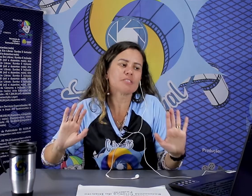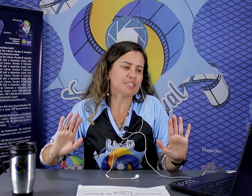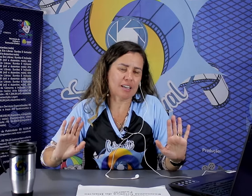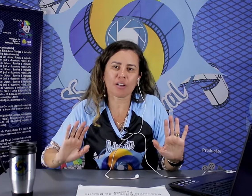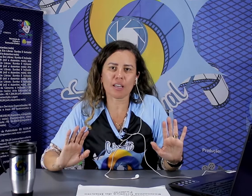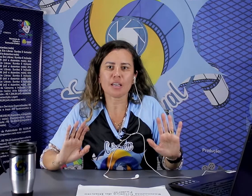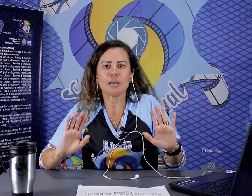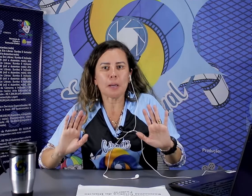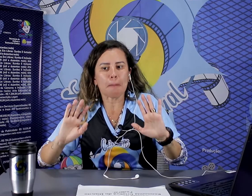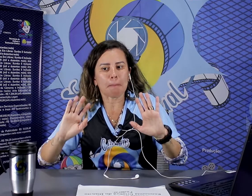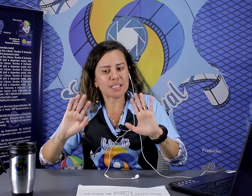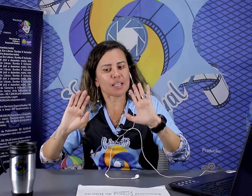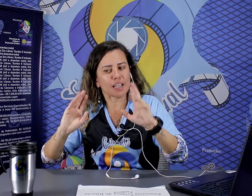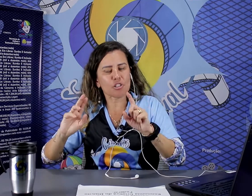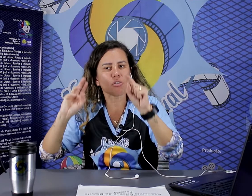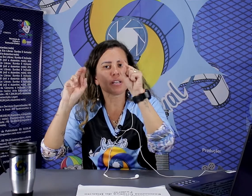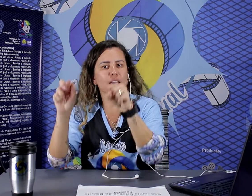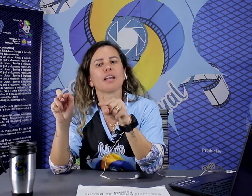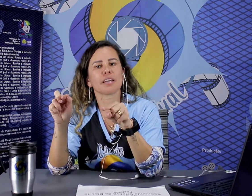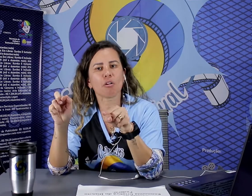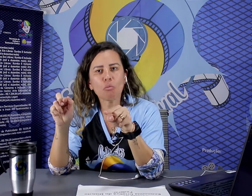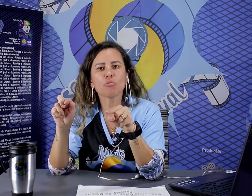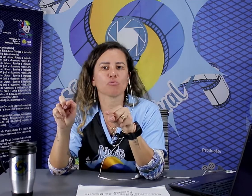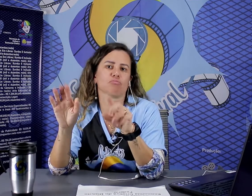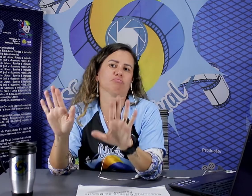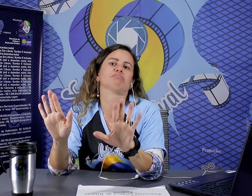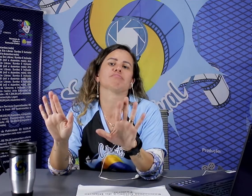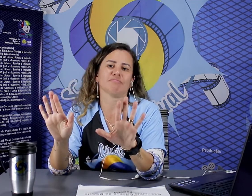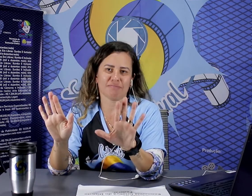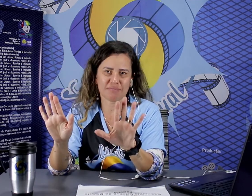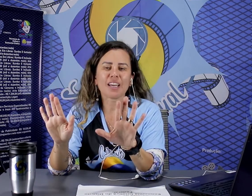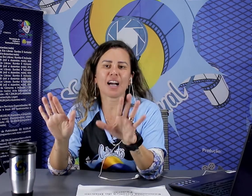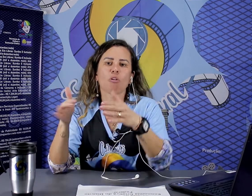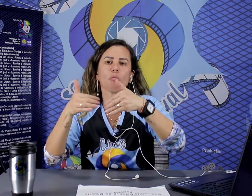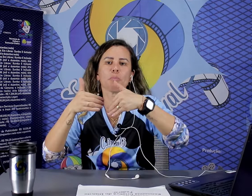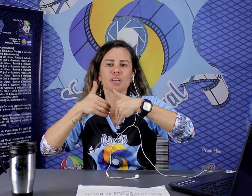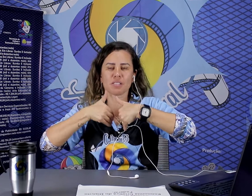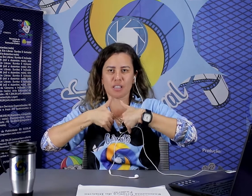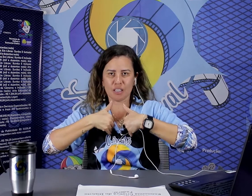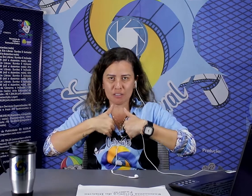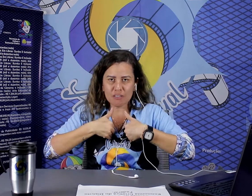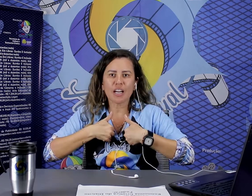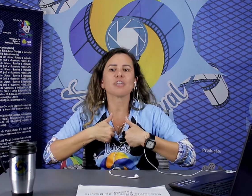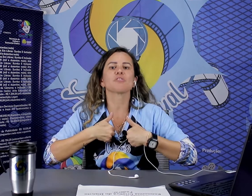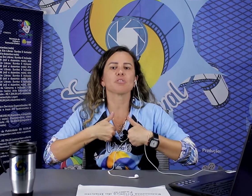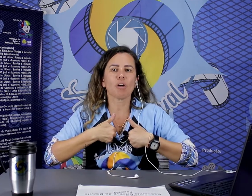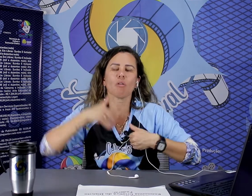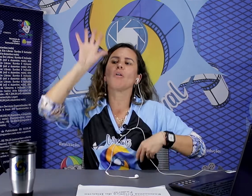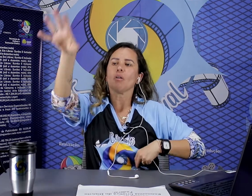né? Ok. Mas ela tem a história dela que é comum, né? A compreensão é individual,